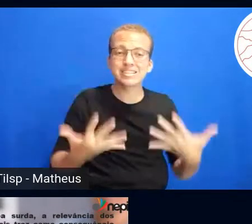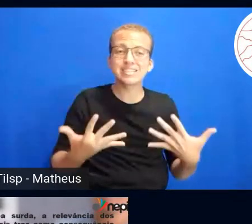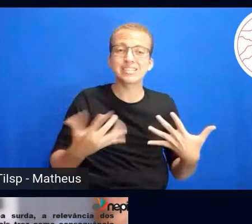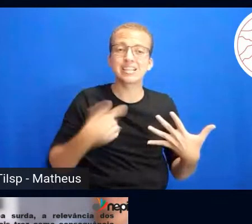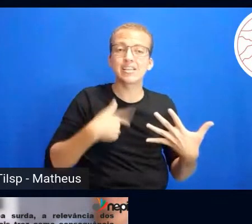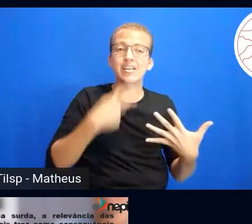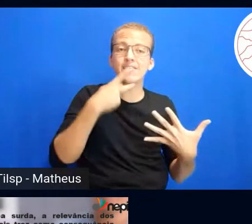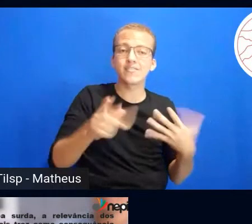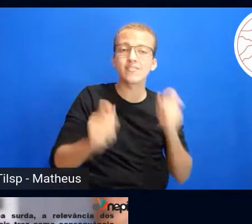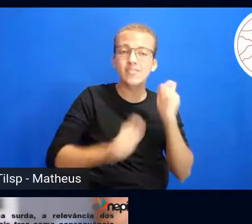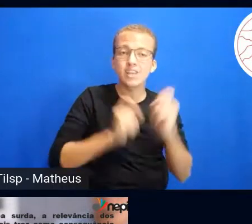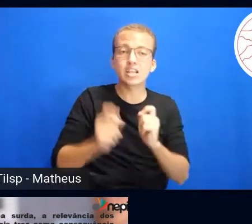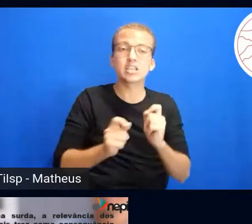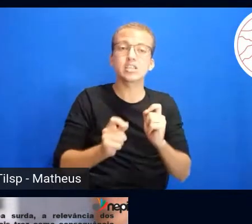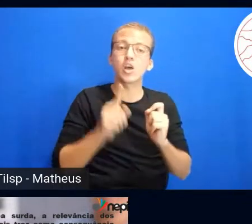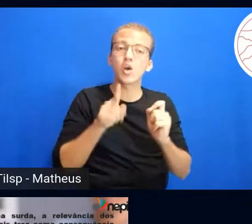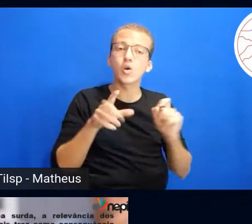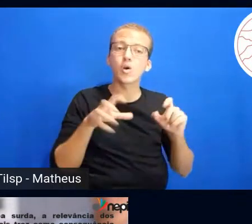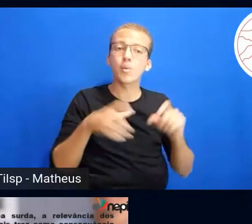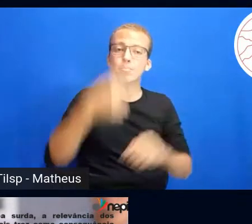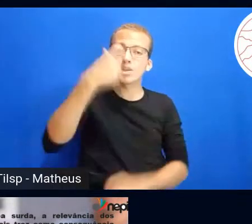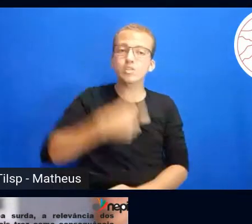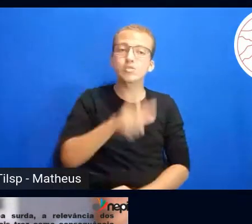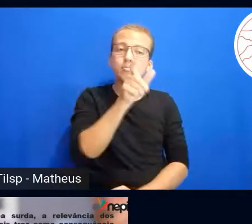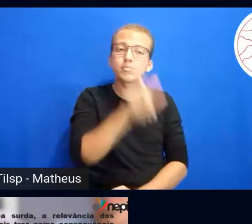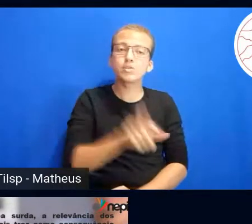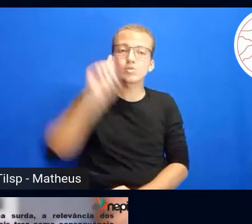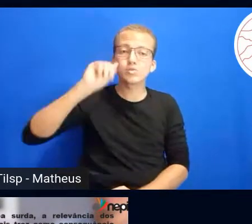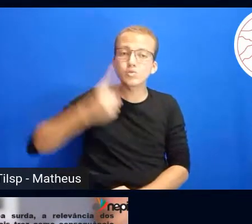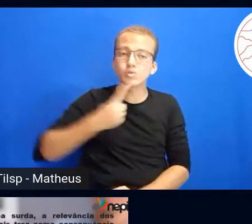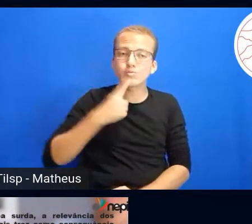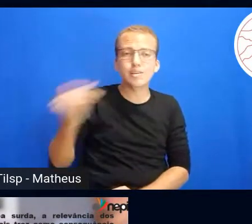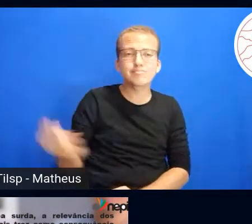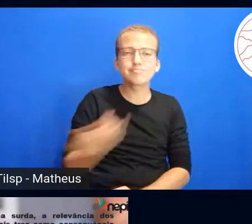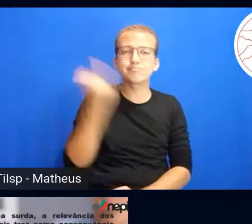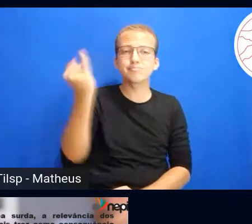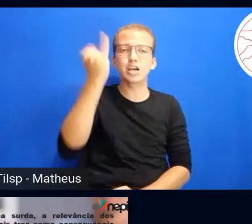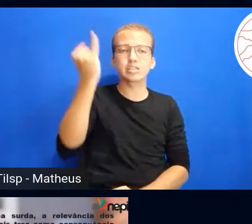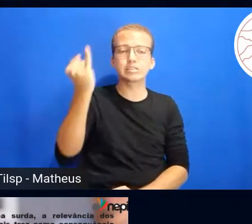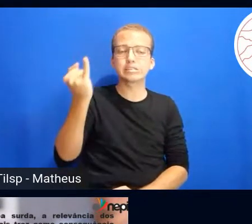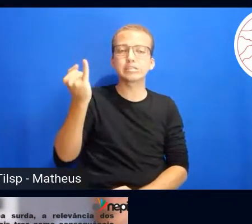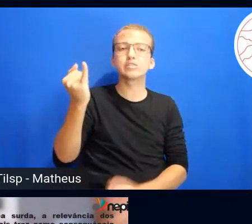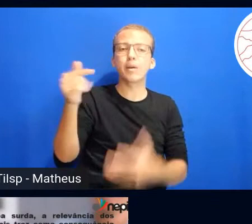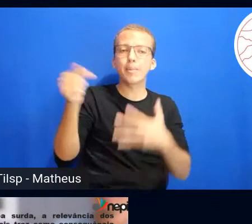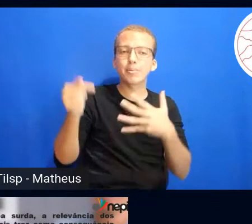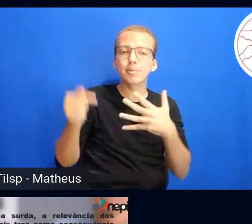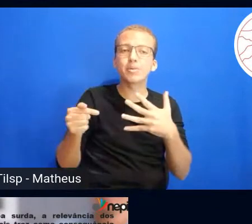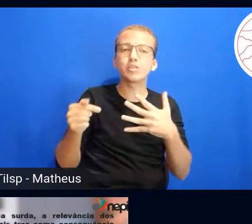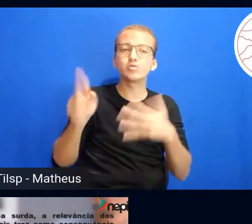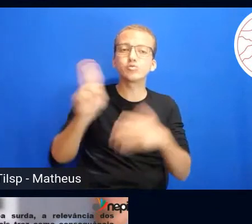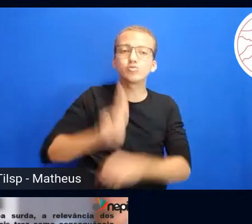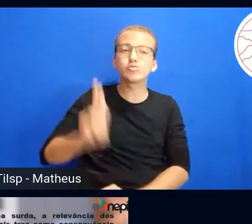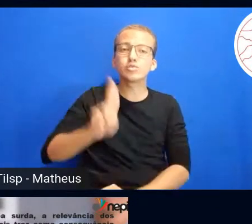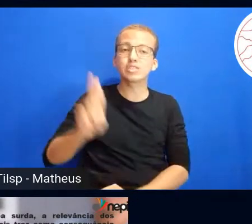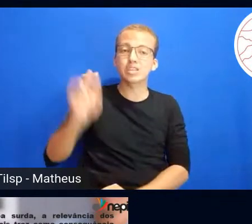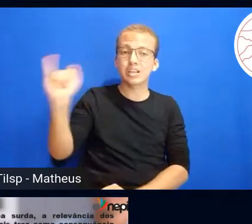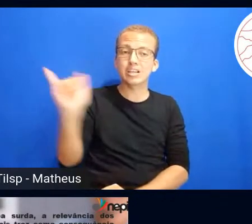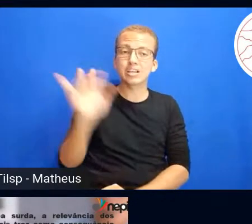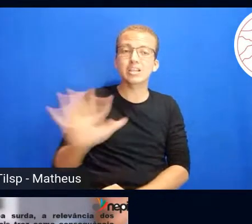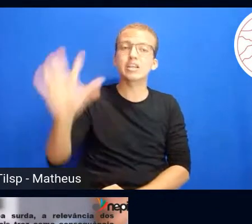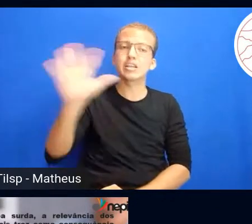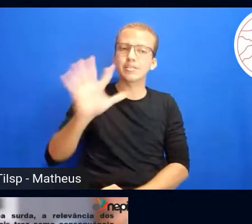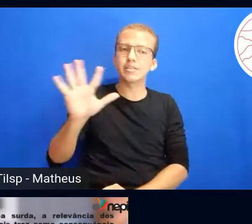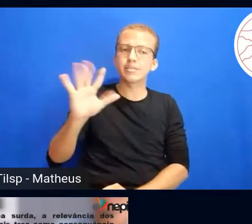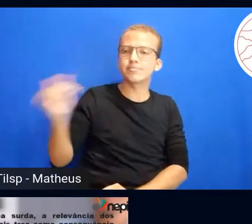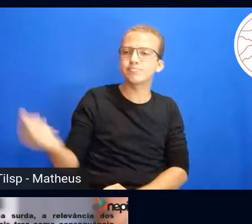assim: "Para pessoa surda, a relevância dos aspectos visuais traz como consequência a invenção de artefatos culturais que